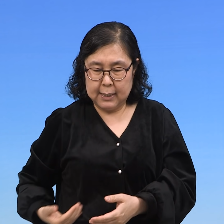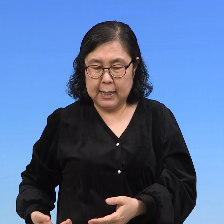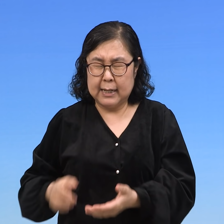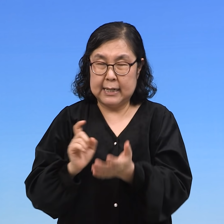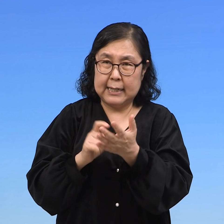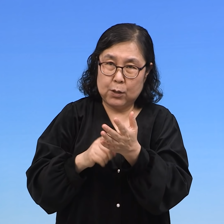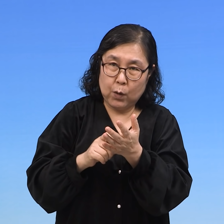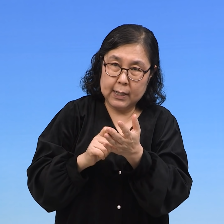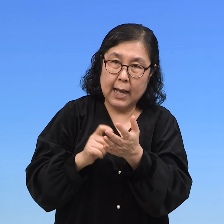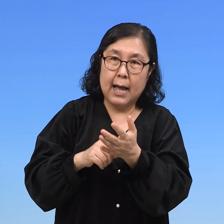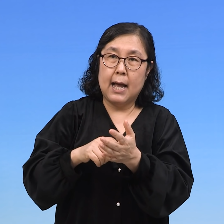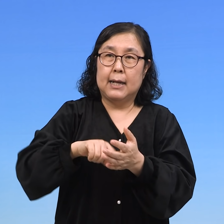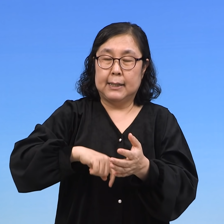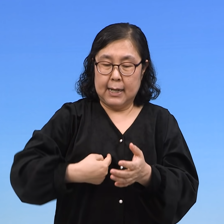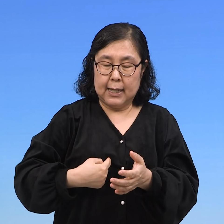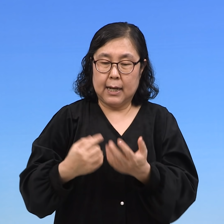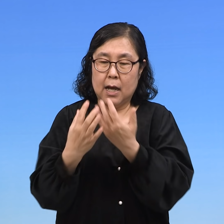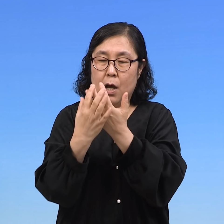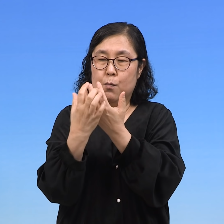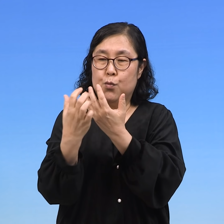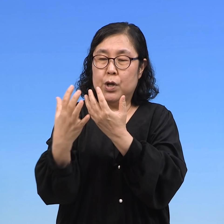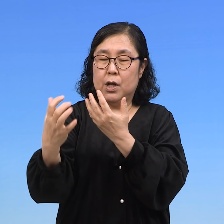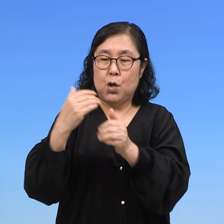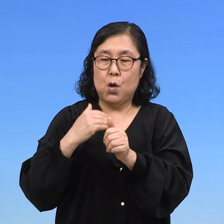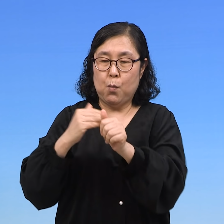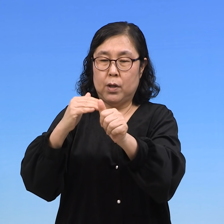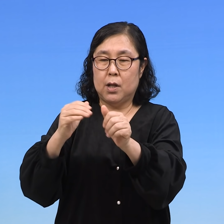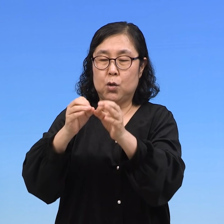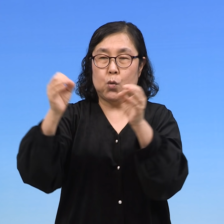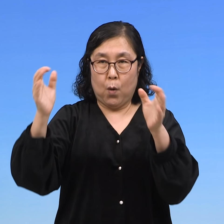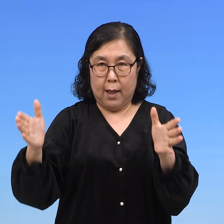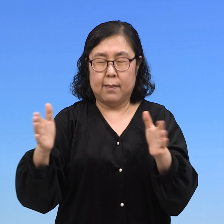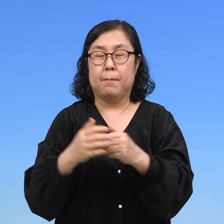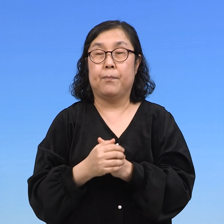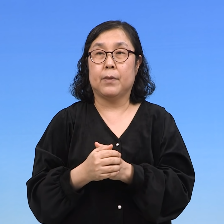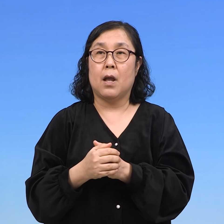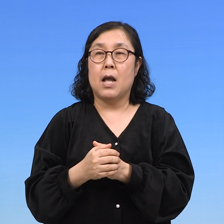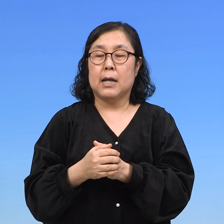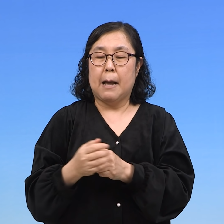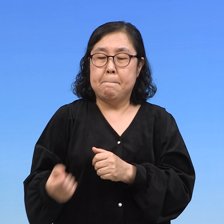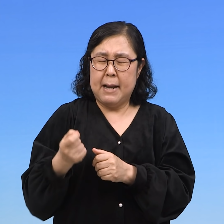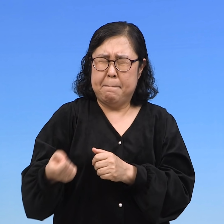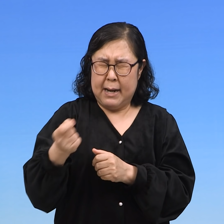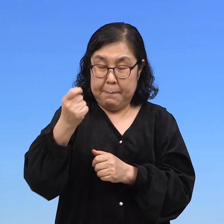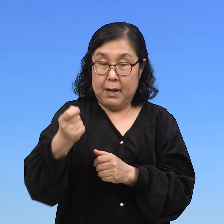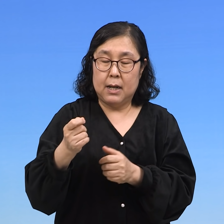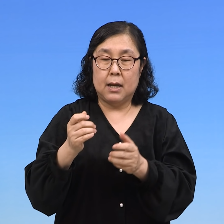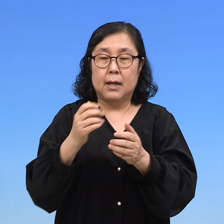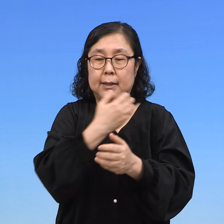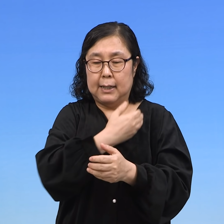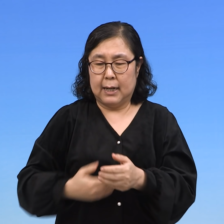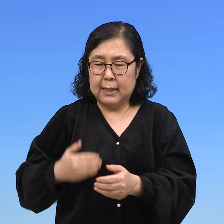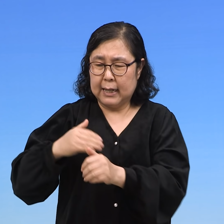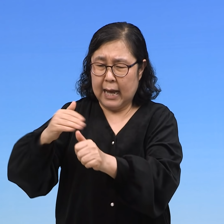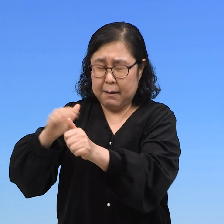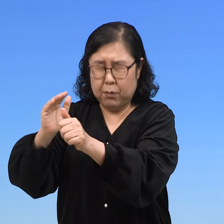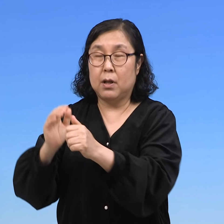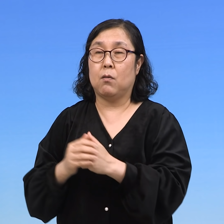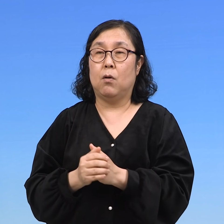즉시 제자들을 제초가사 예수님이 지금 당황하고 계시는 거예요 즉시 제자들을 제초가사